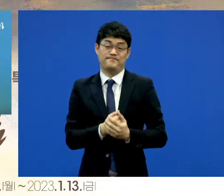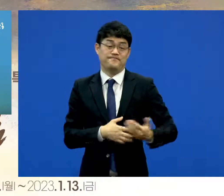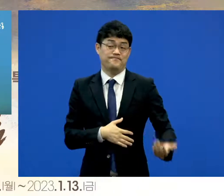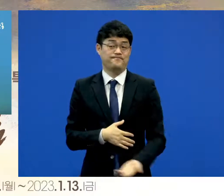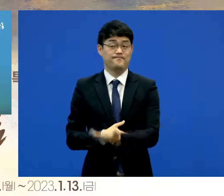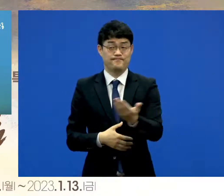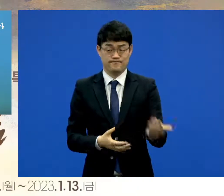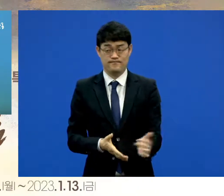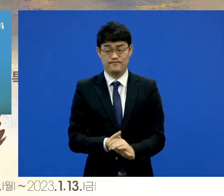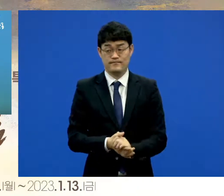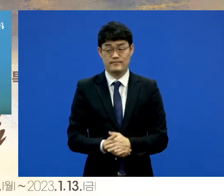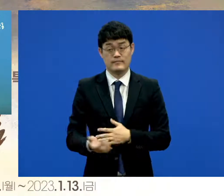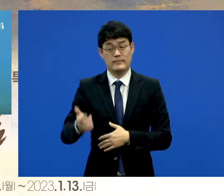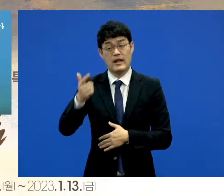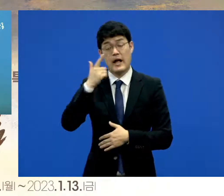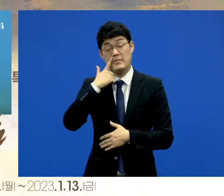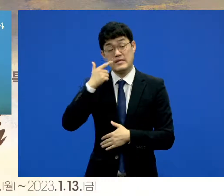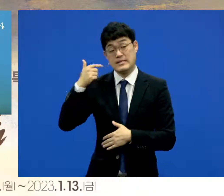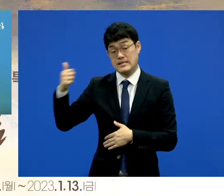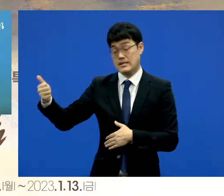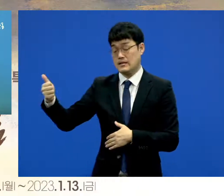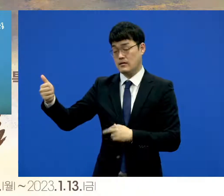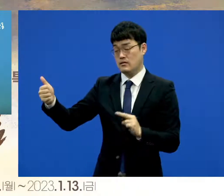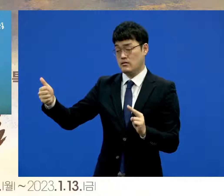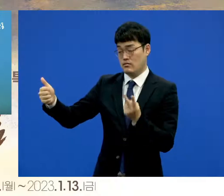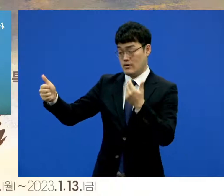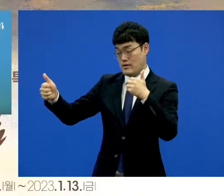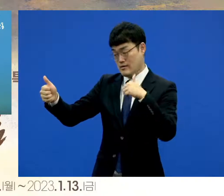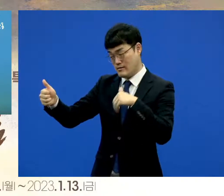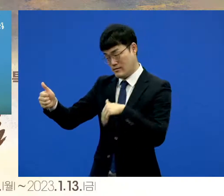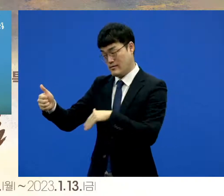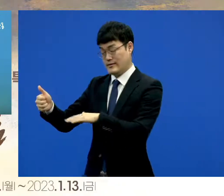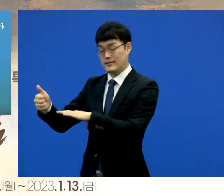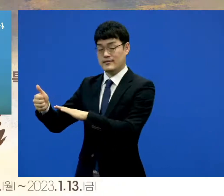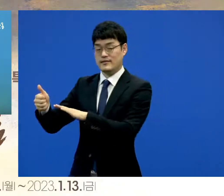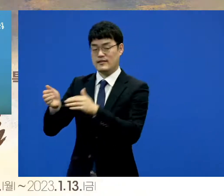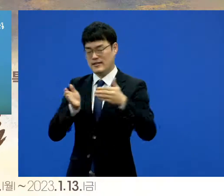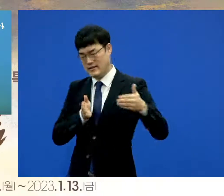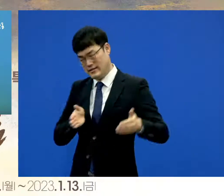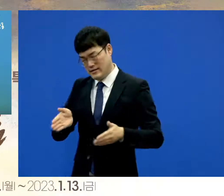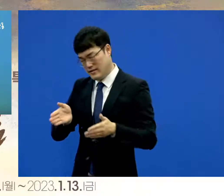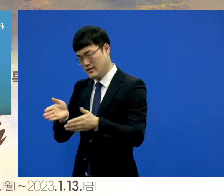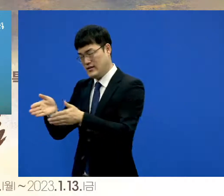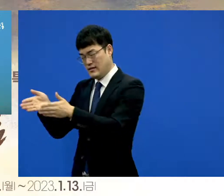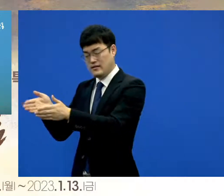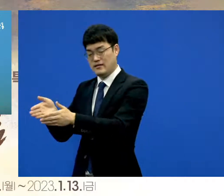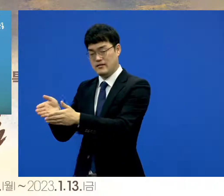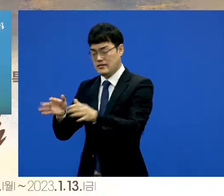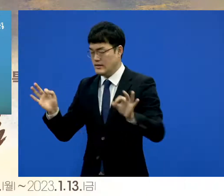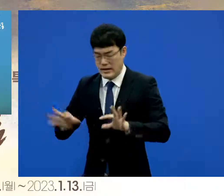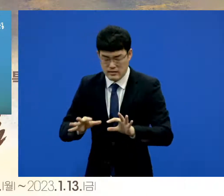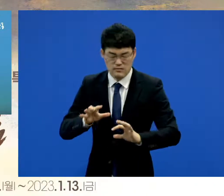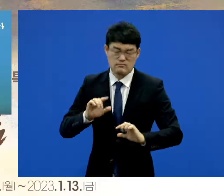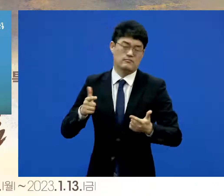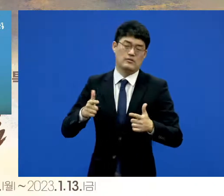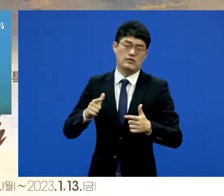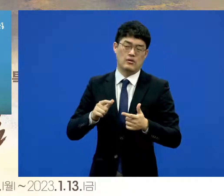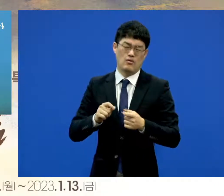여러분, 아버지에게로 돌아가는 길은 일평생에 걸친 작업입니다. 돌아오는 과정은 오래